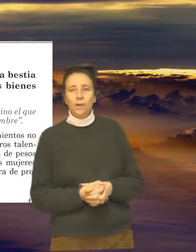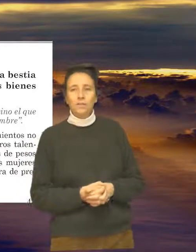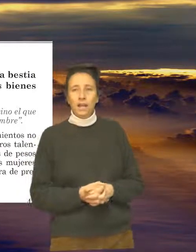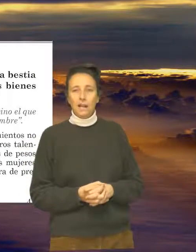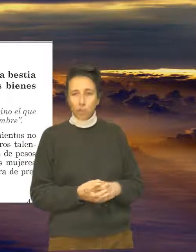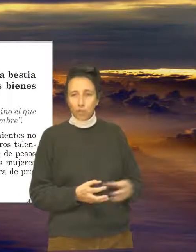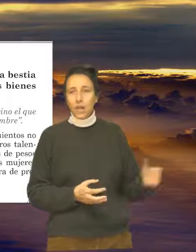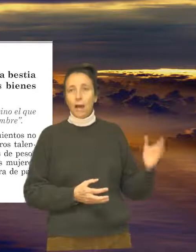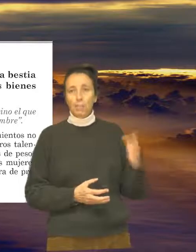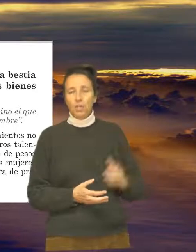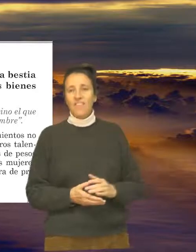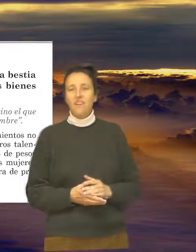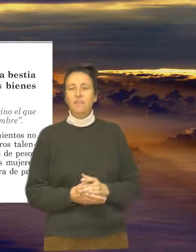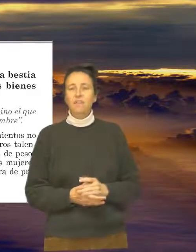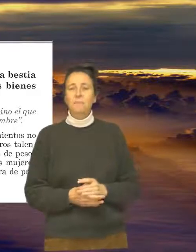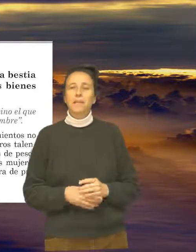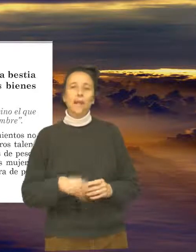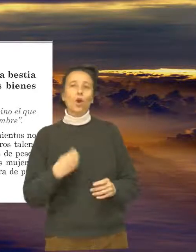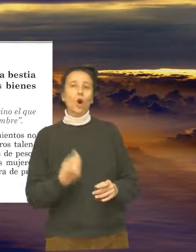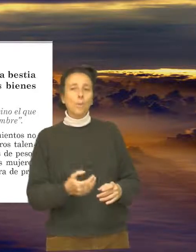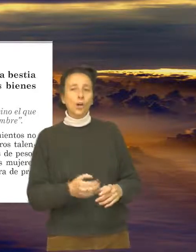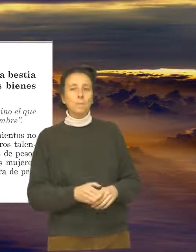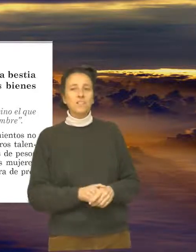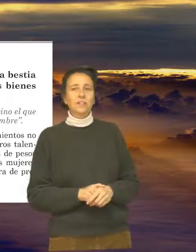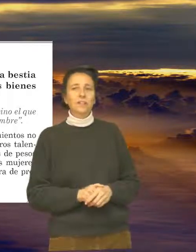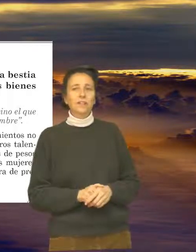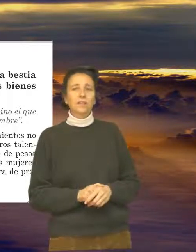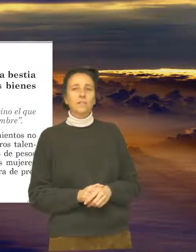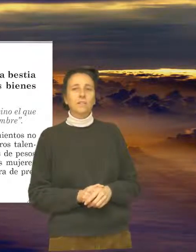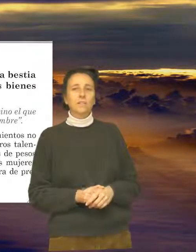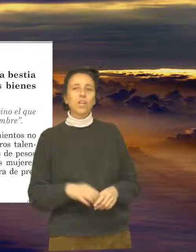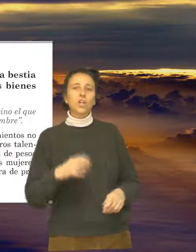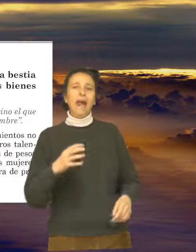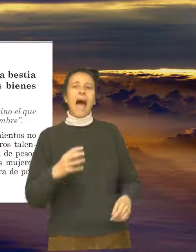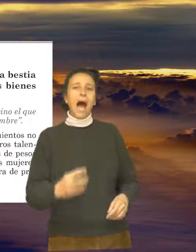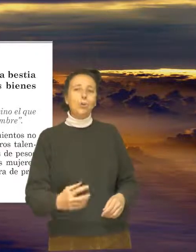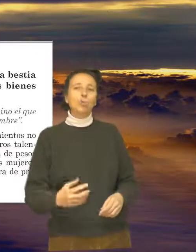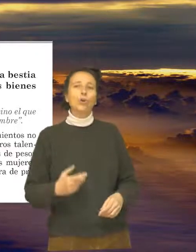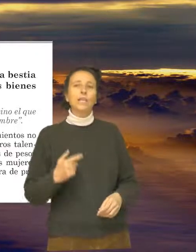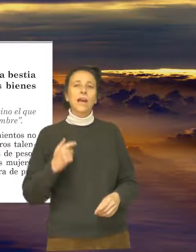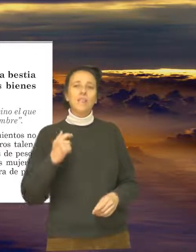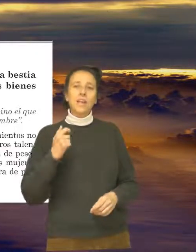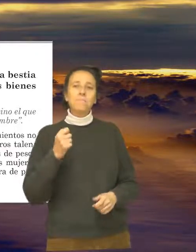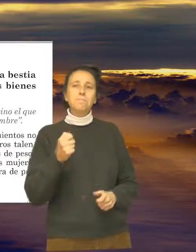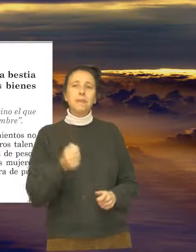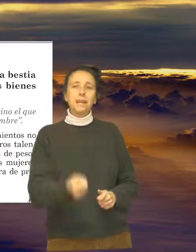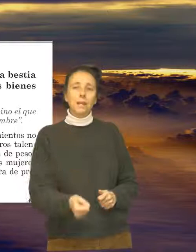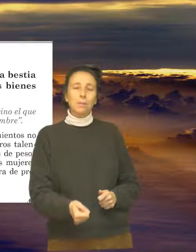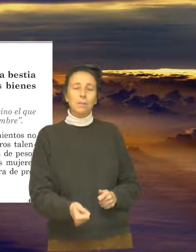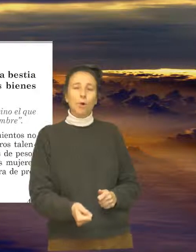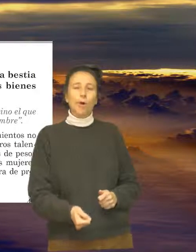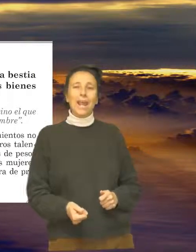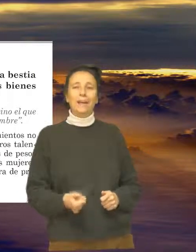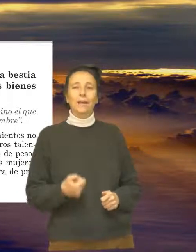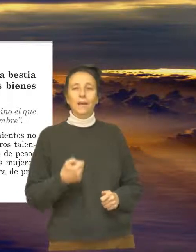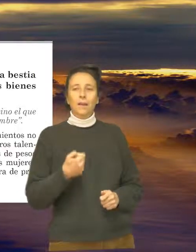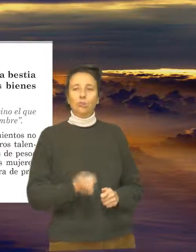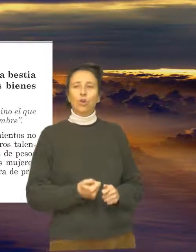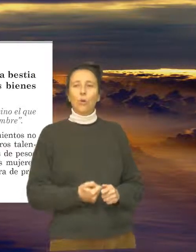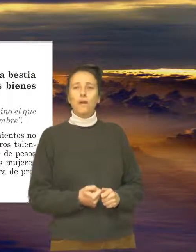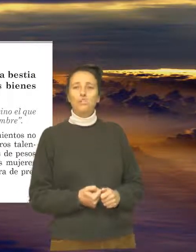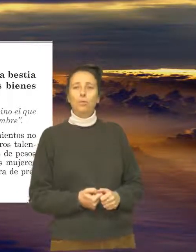institución religiosa apoyada civilmente como representantes de Dios y con la autoridad de